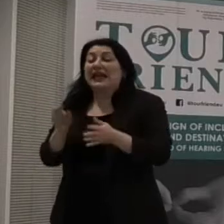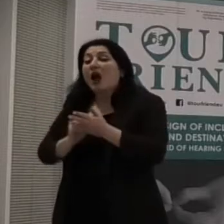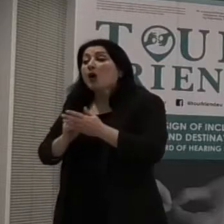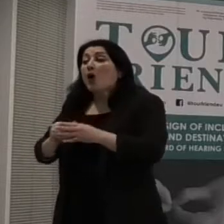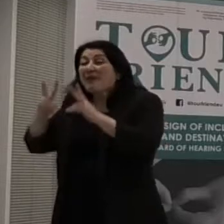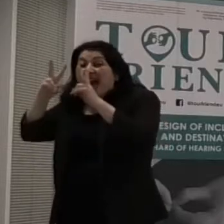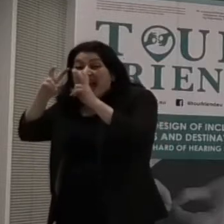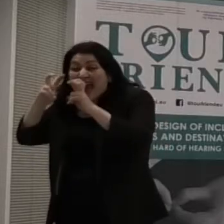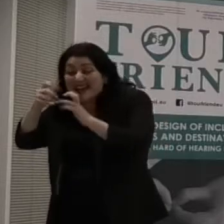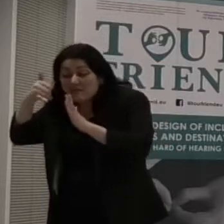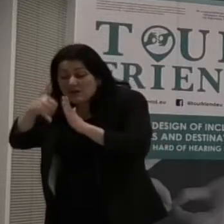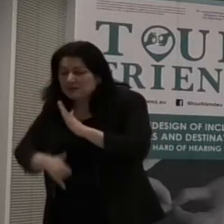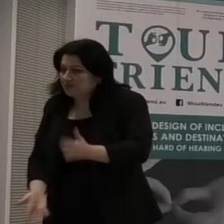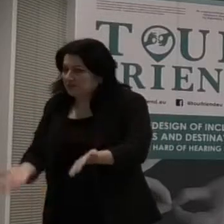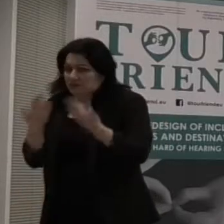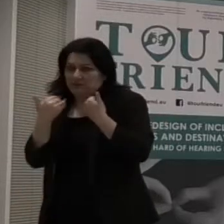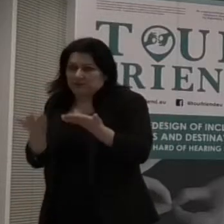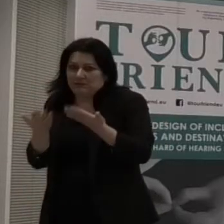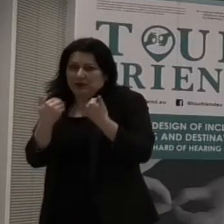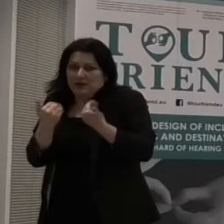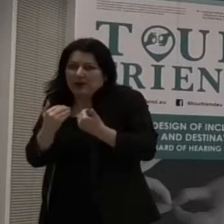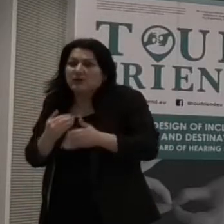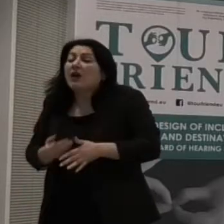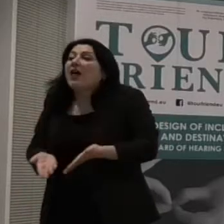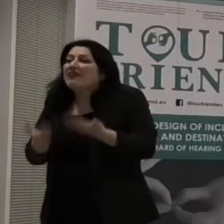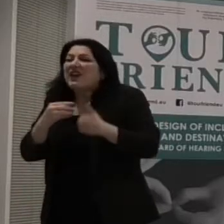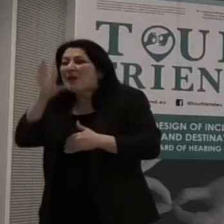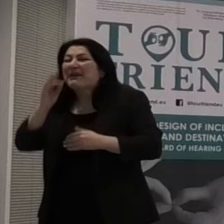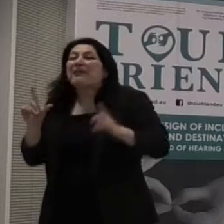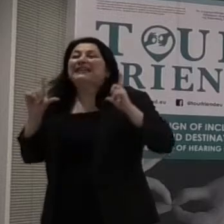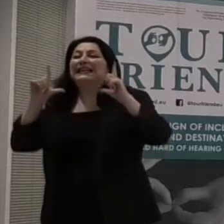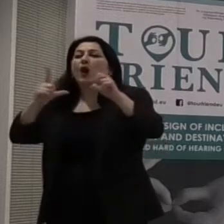οπότε δεν ξέρουμε ποιο είναι το ποσοστό των κοφών στην ελληνική κοινωνία.